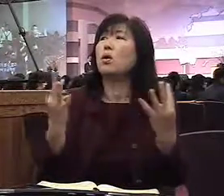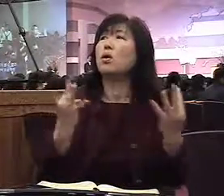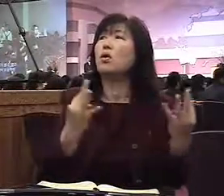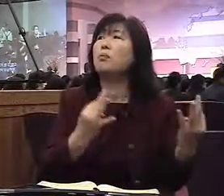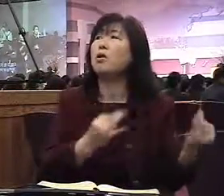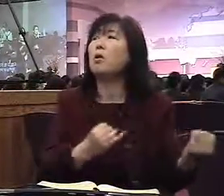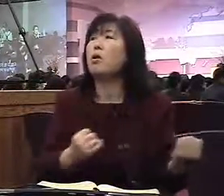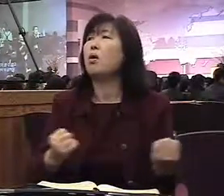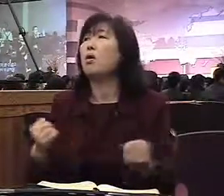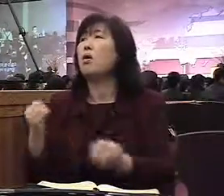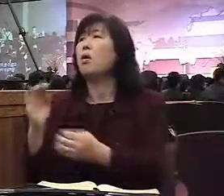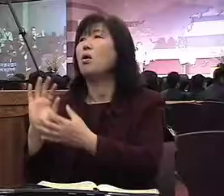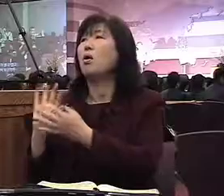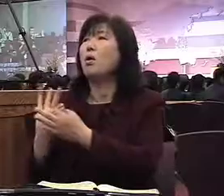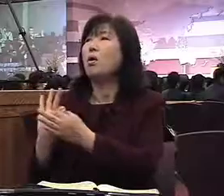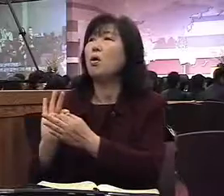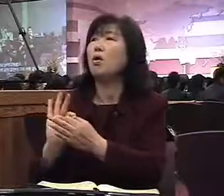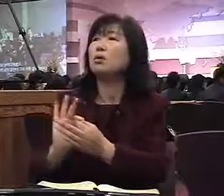무궁하며